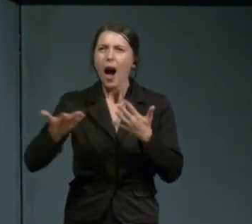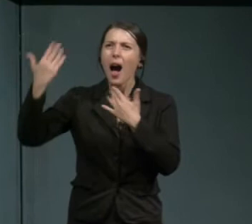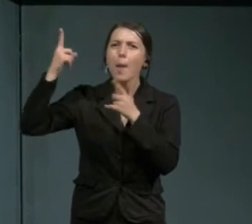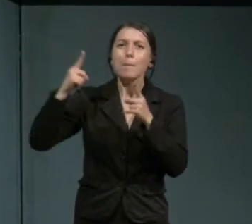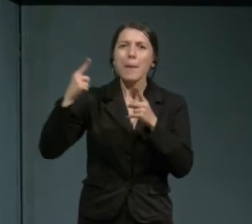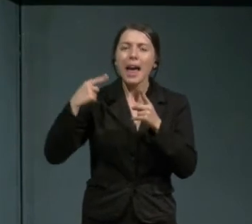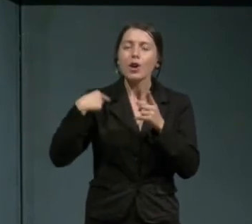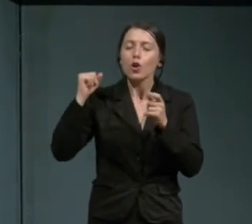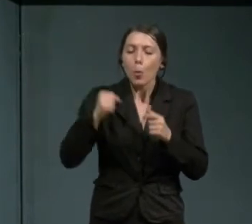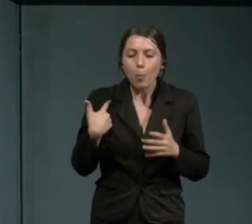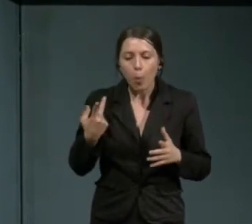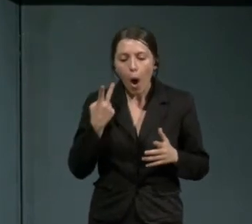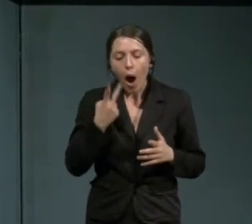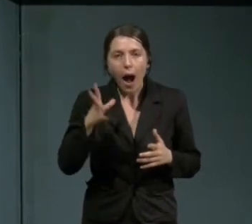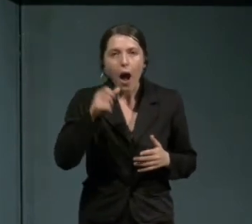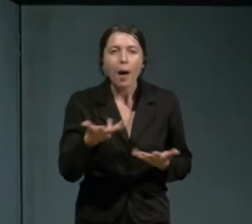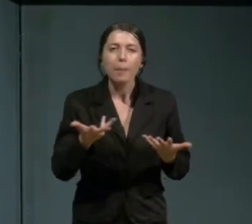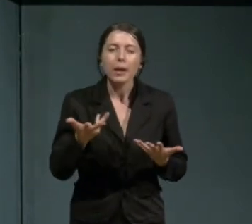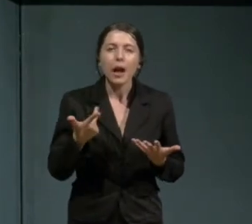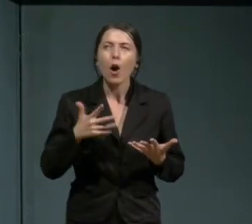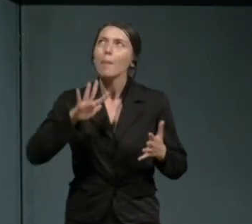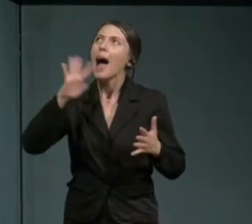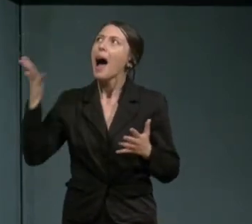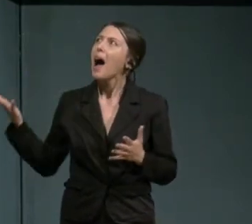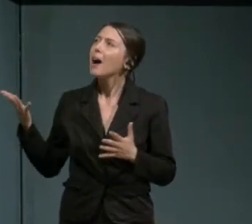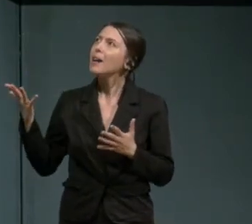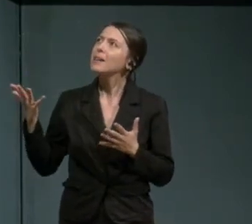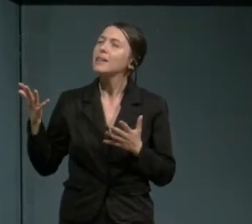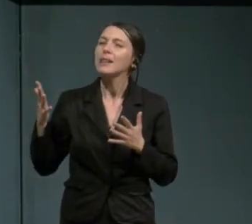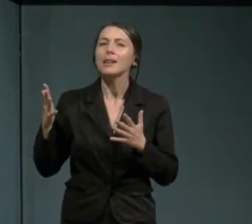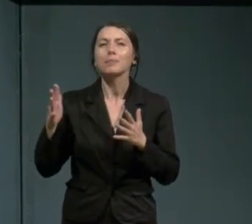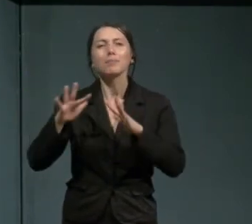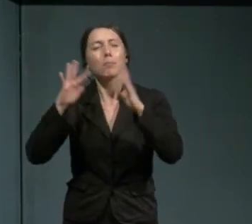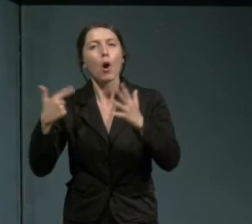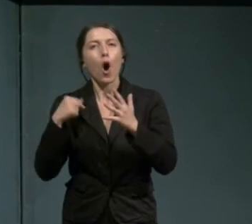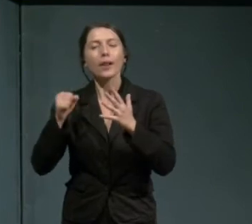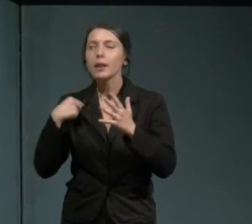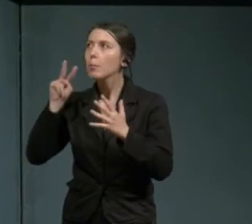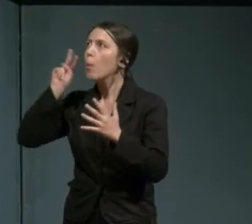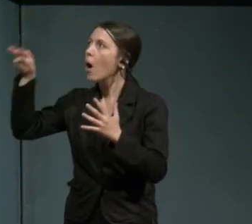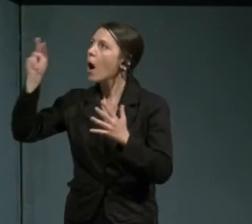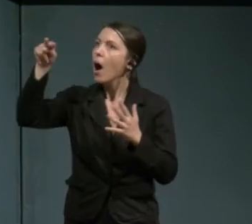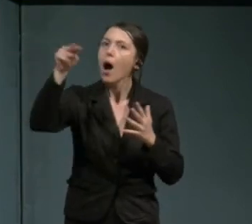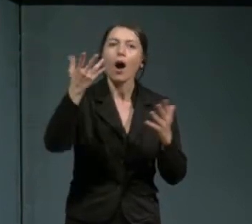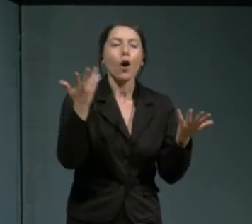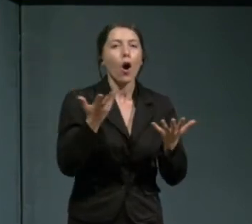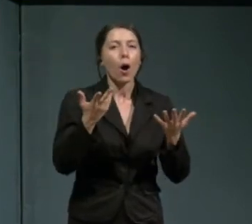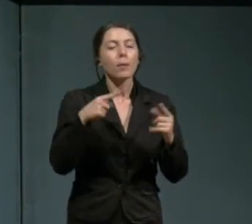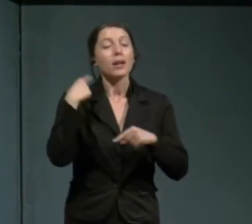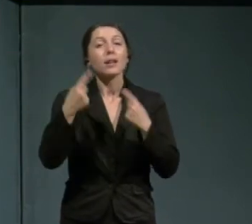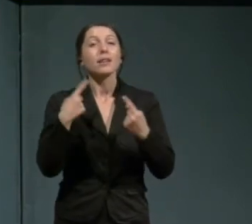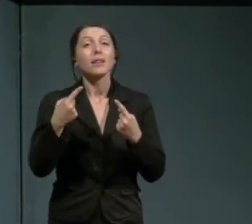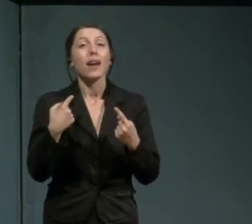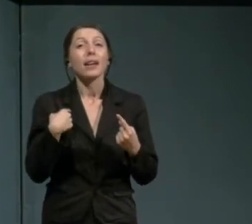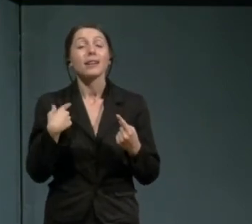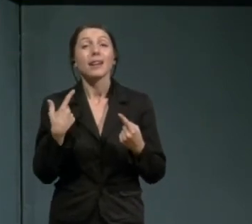ad altri mondi che la mia vita all'agro